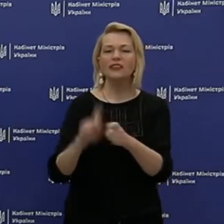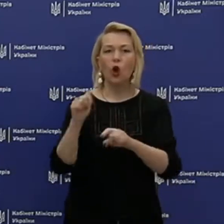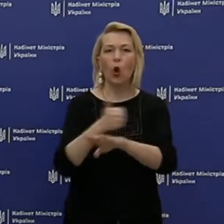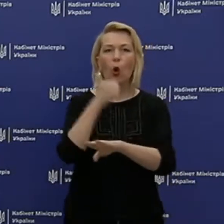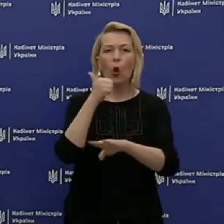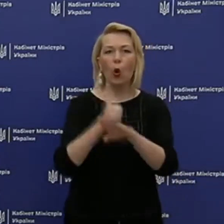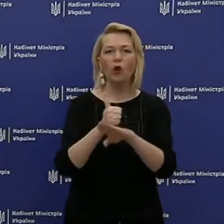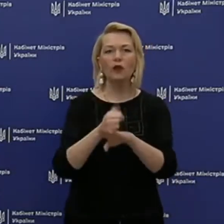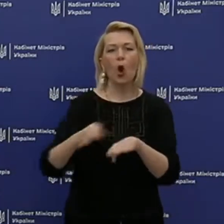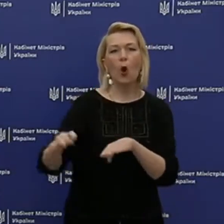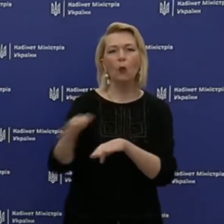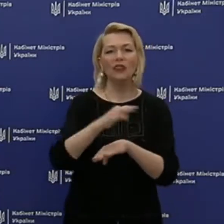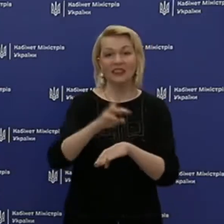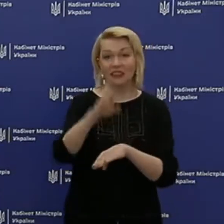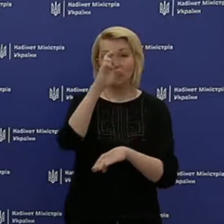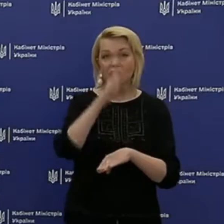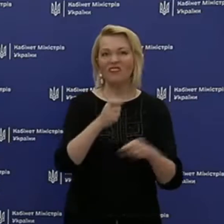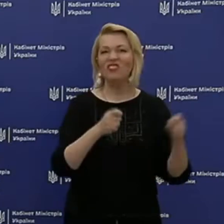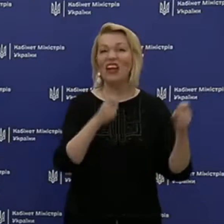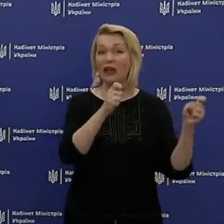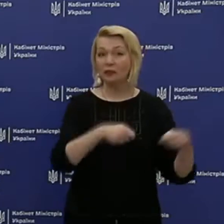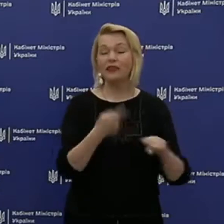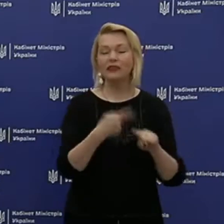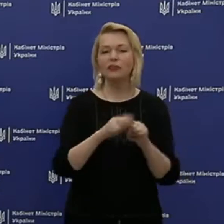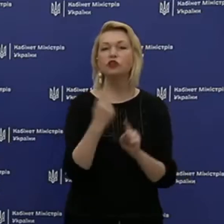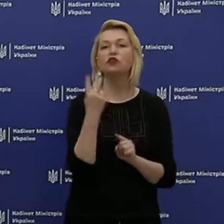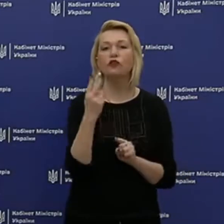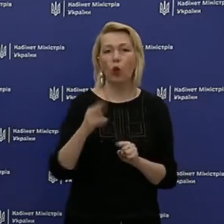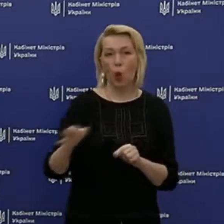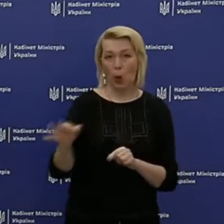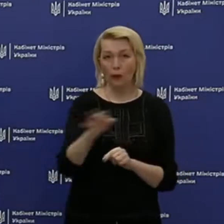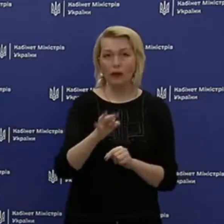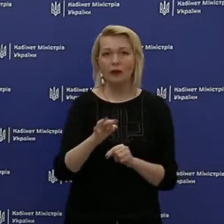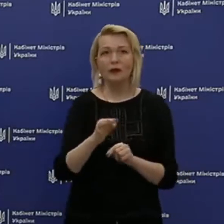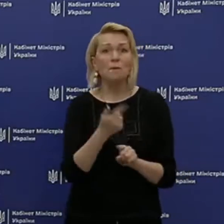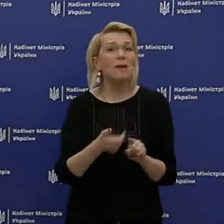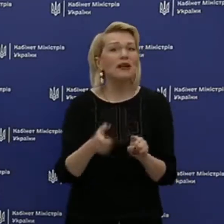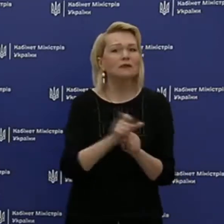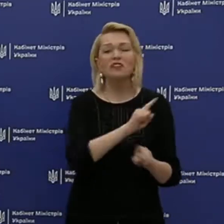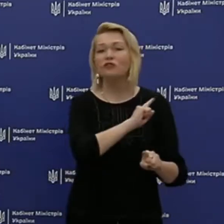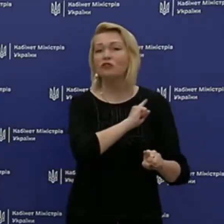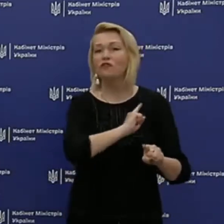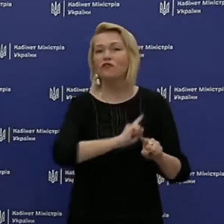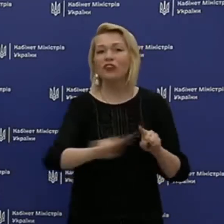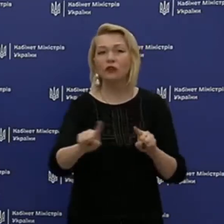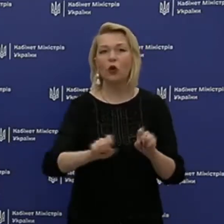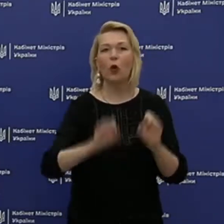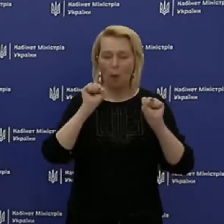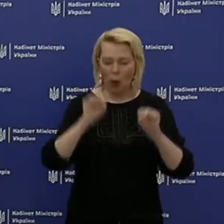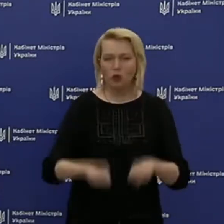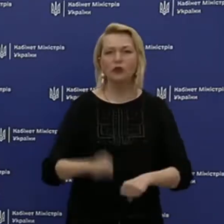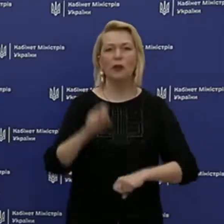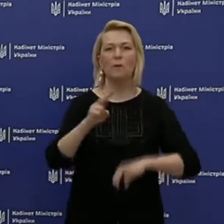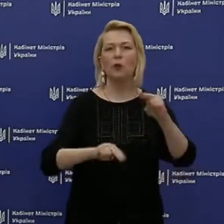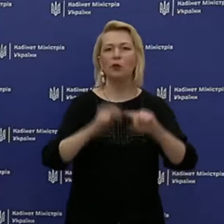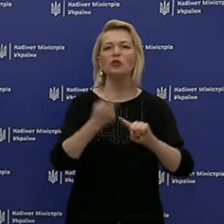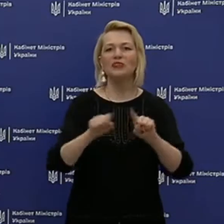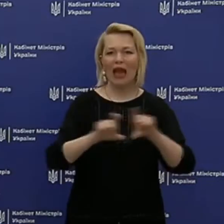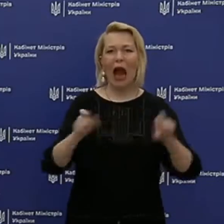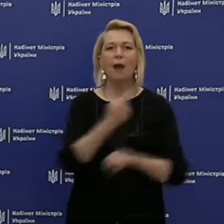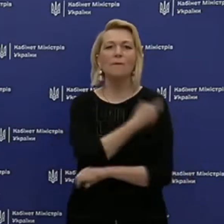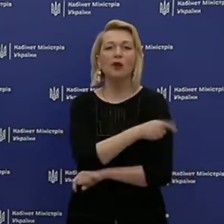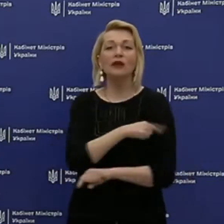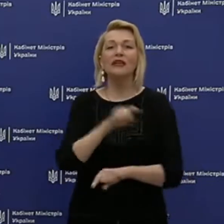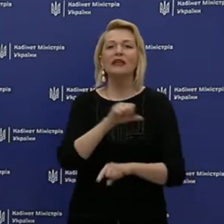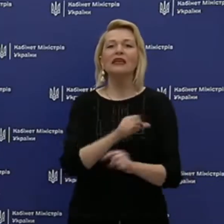головами обласних державних адміністрацій цих двох областей для того, щоб ми максимально швидко могли побудувати ці амбулаторії,